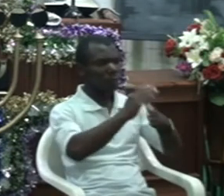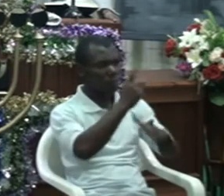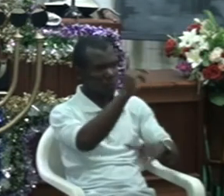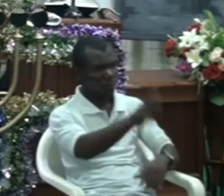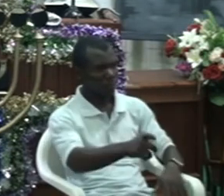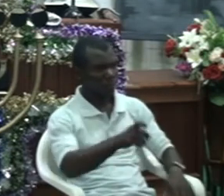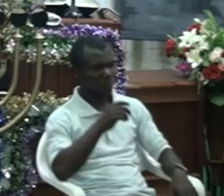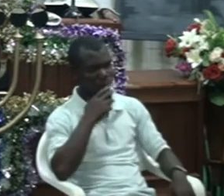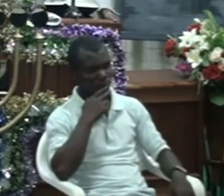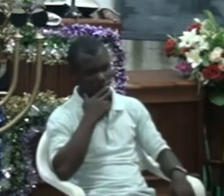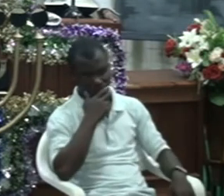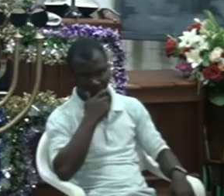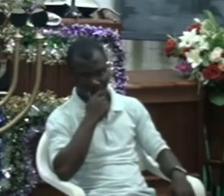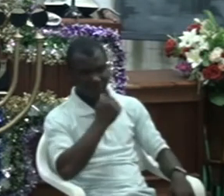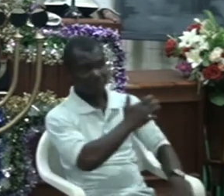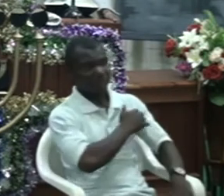créé.